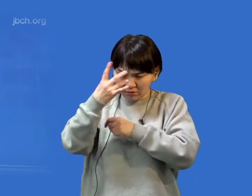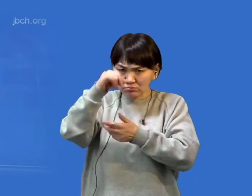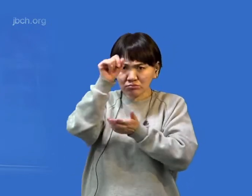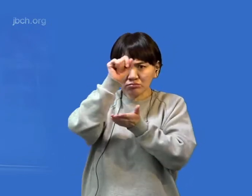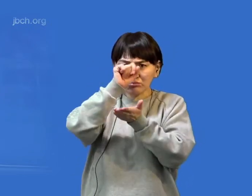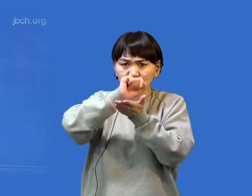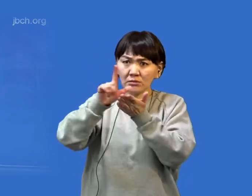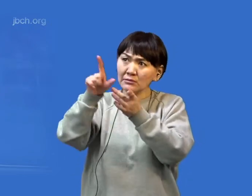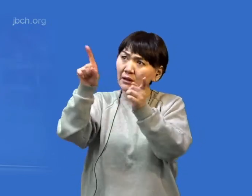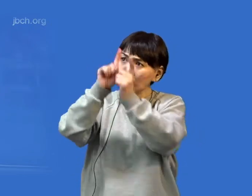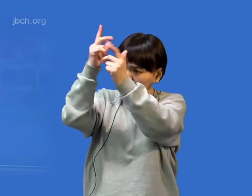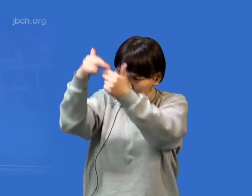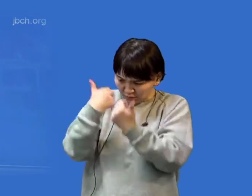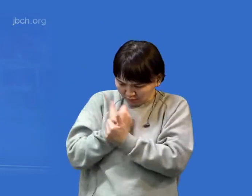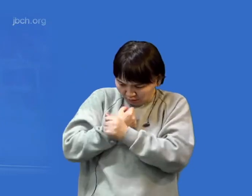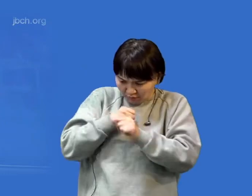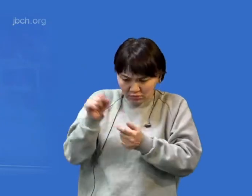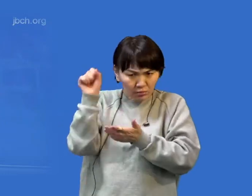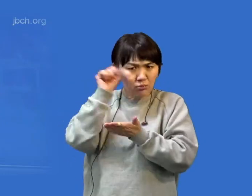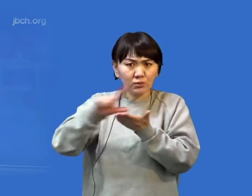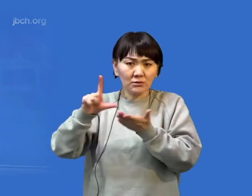төлж барьшгүй.